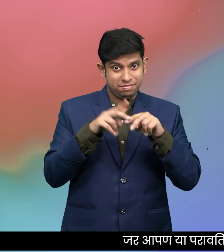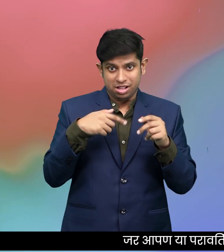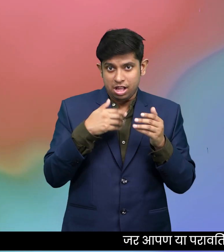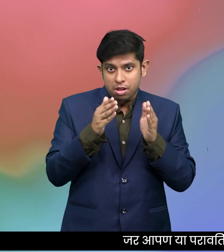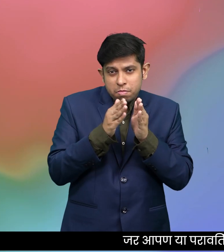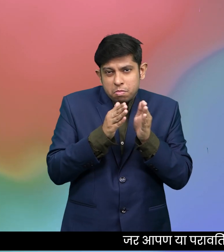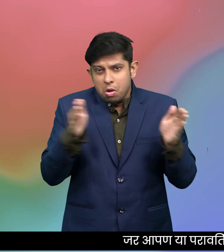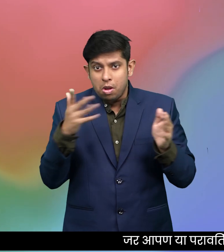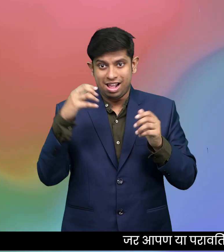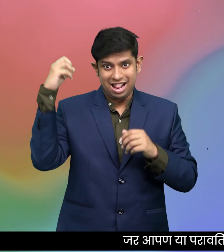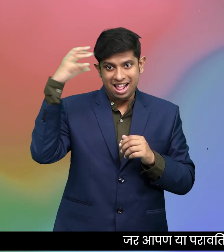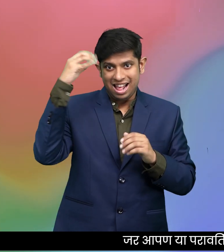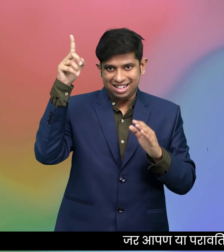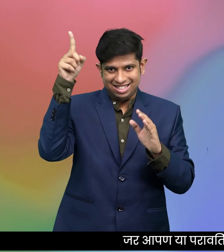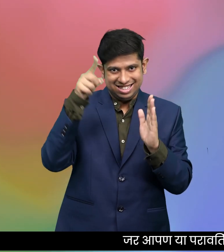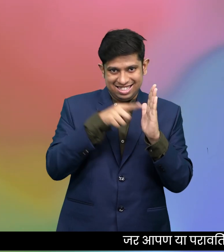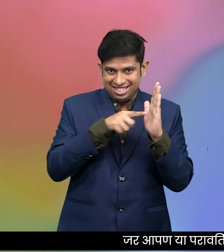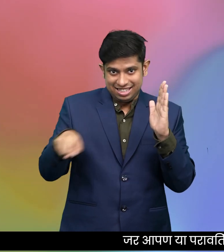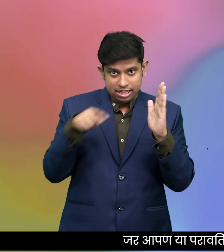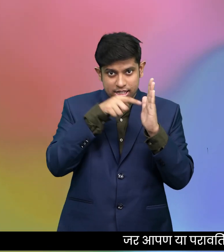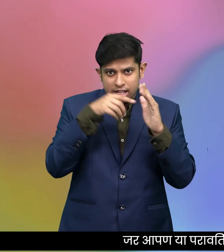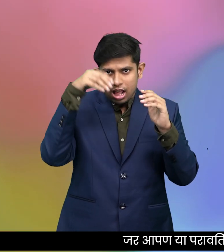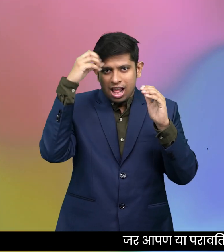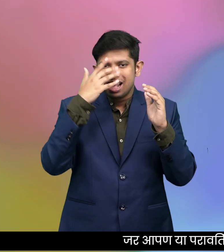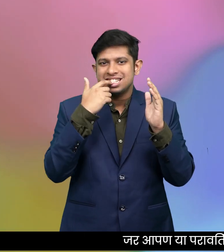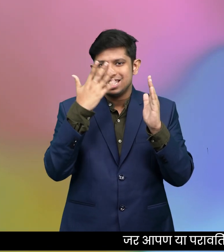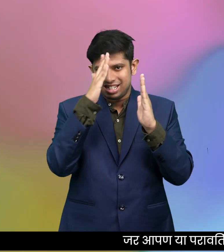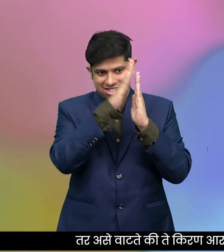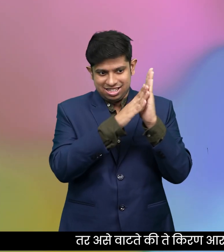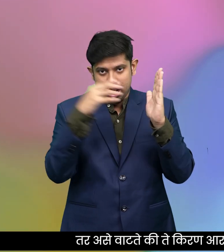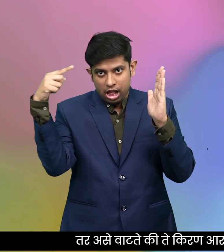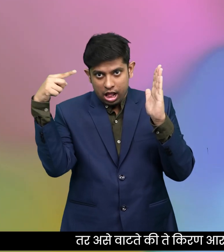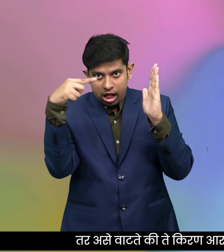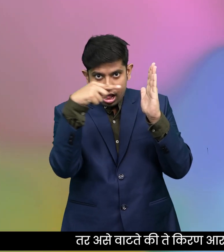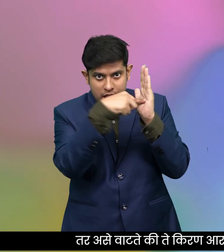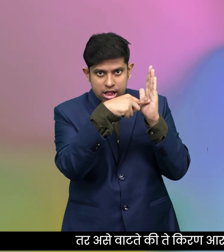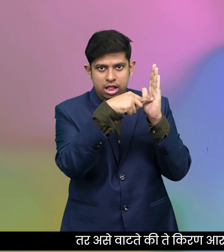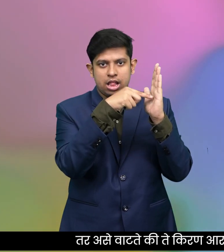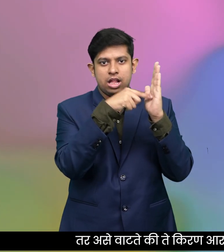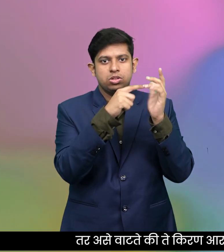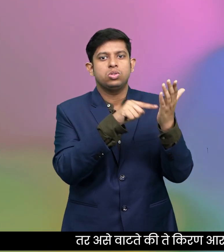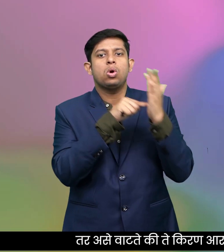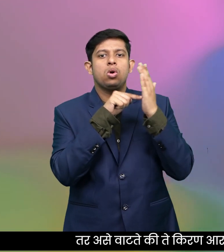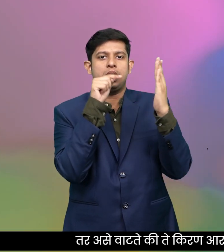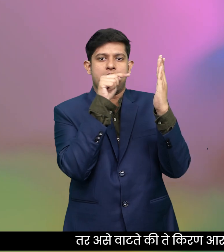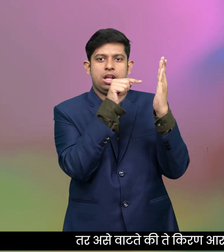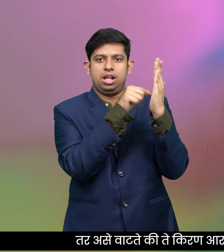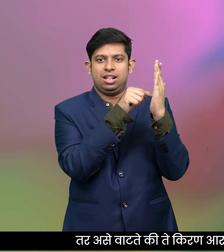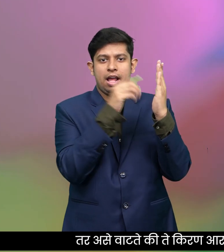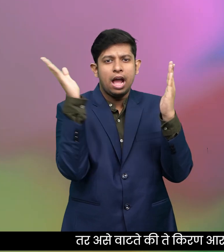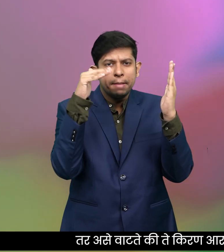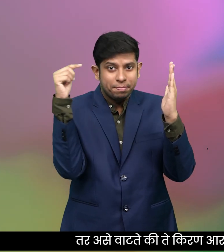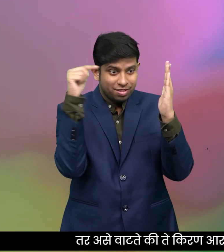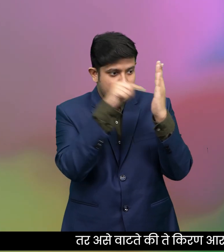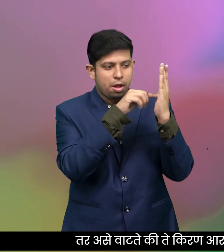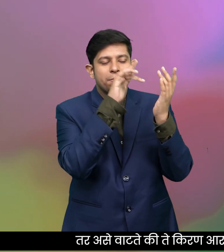So, जर आपण if या we परावर्तित extend the light rays प्रकाशकिरणांचा to the मागोवा घेतला inside of the mirror, it तर असे would वाटते की ते appear that किरण light आरशाच्या rays are आतील एका coming from बिंदूपासून